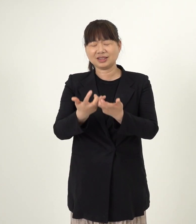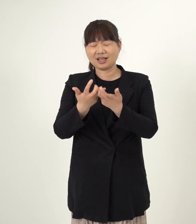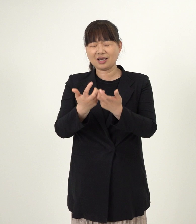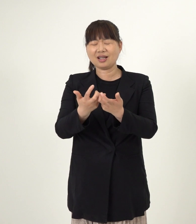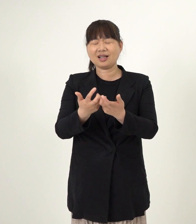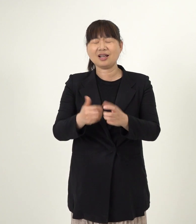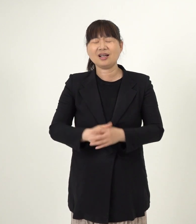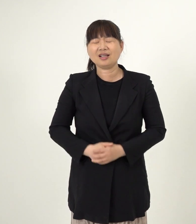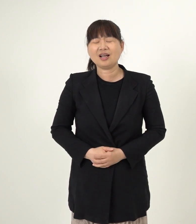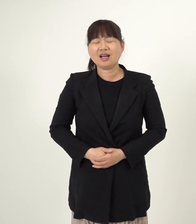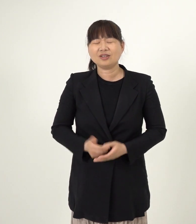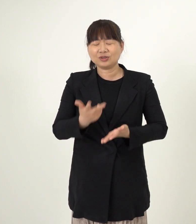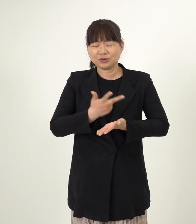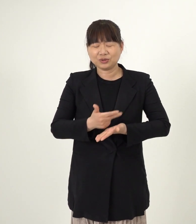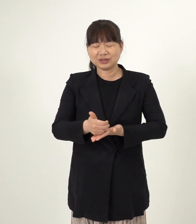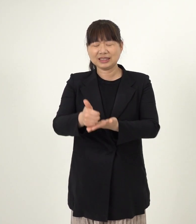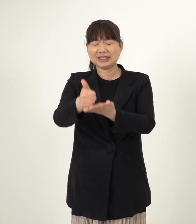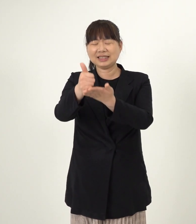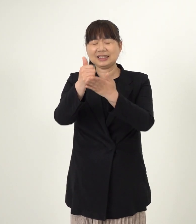충만합니다.